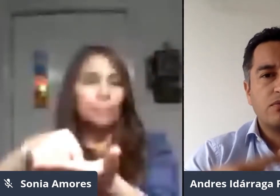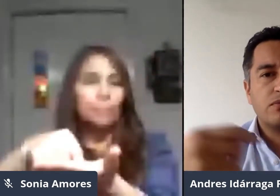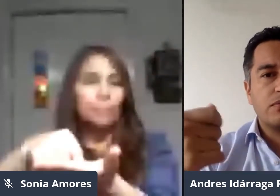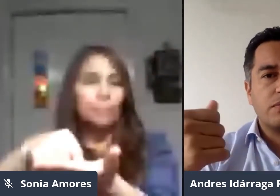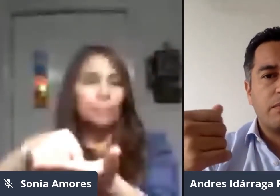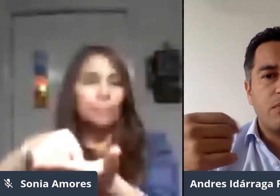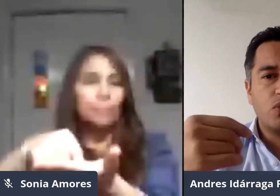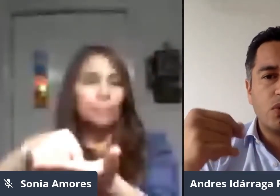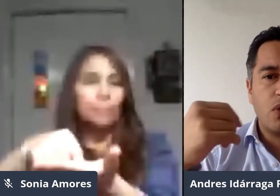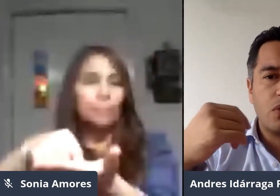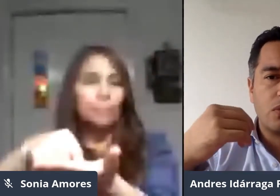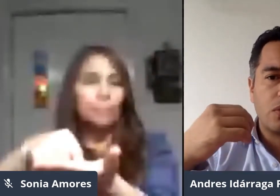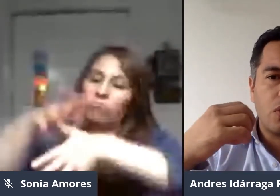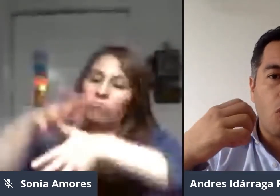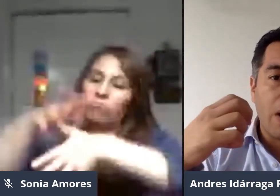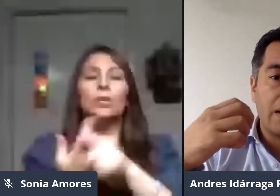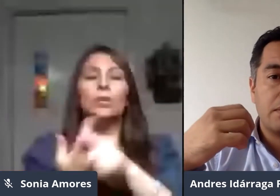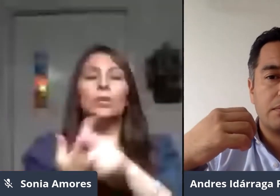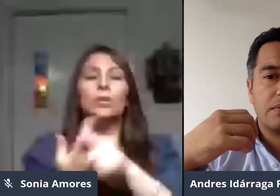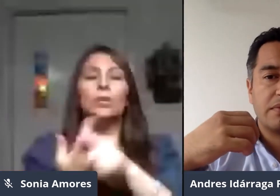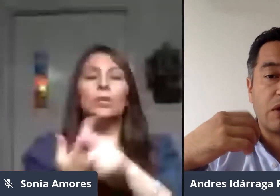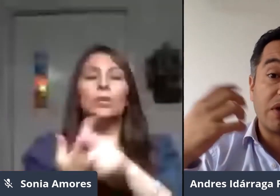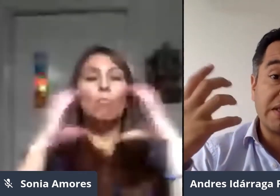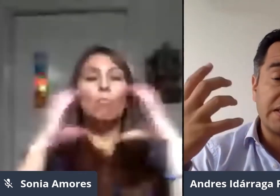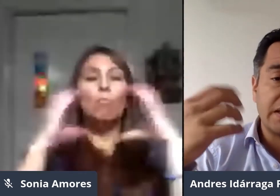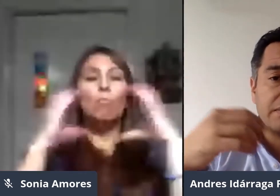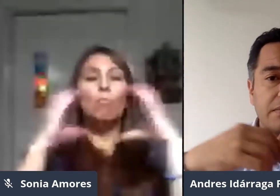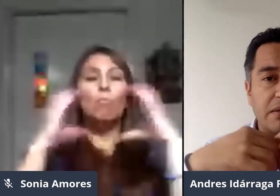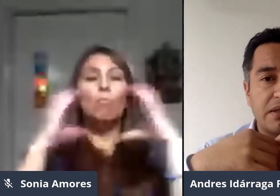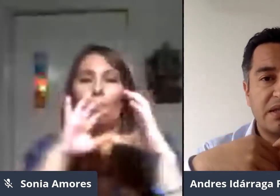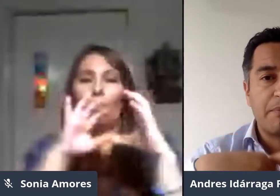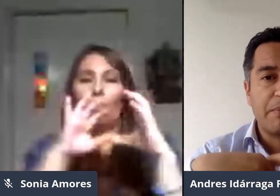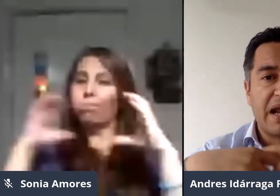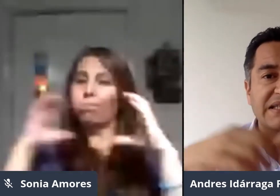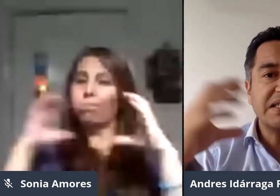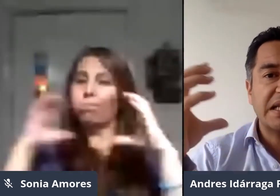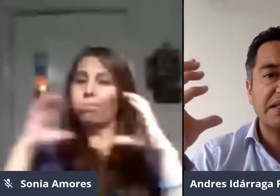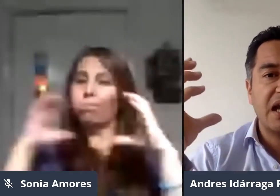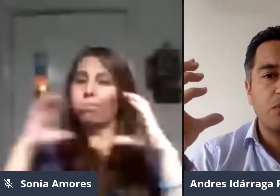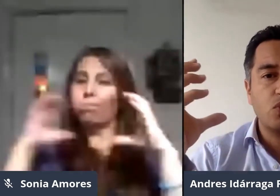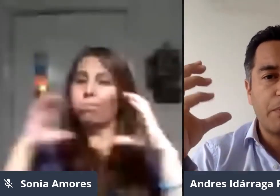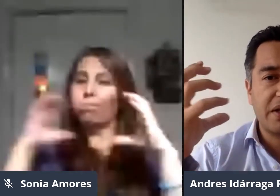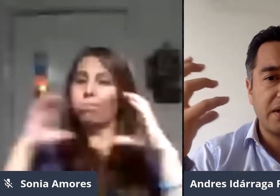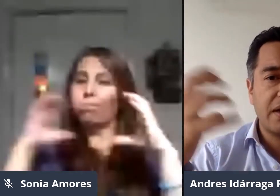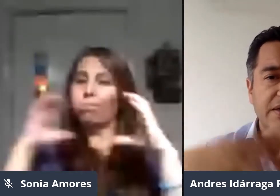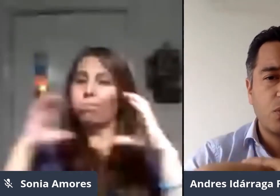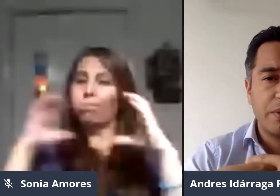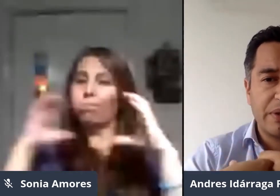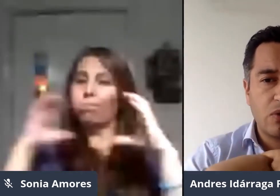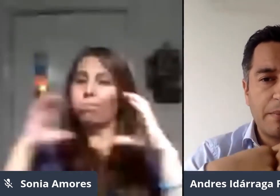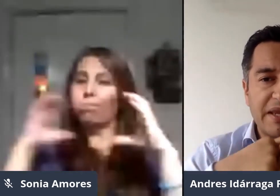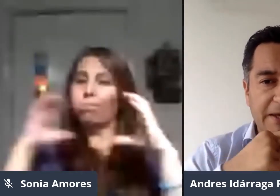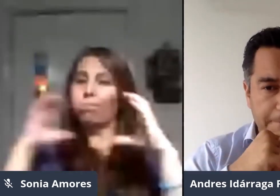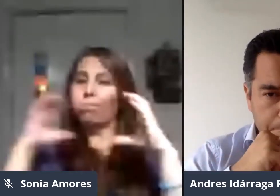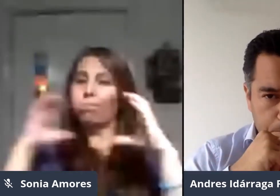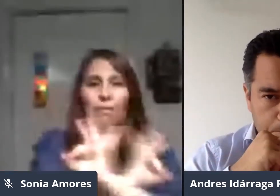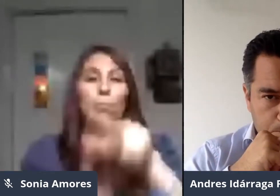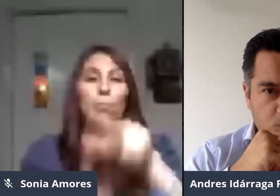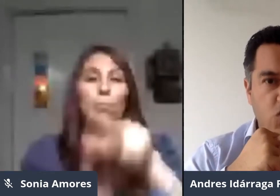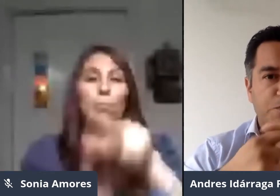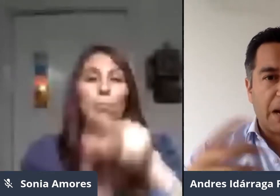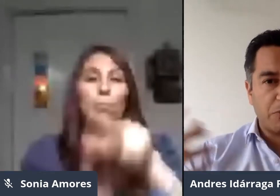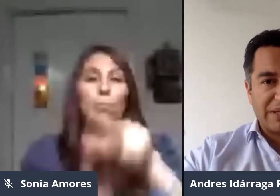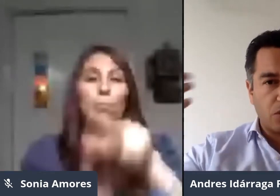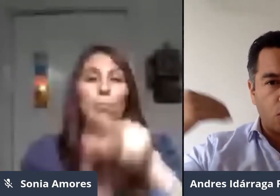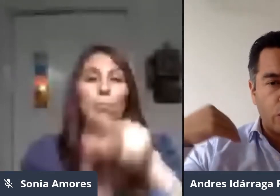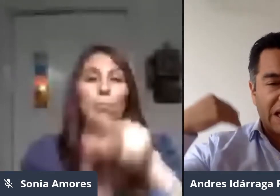surge un mundo global que no existía. Es la primera existencia del mundo a partir del descubrimiento de América,